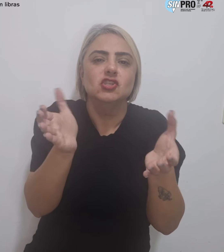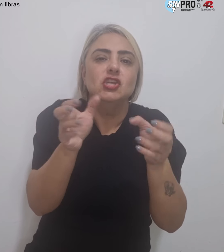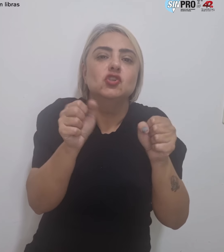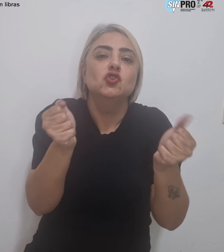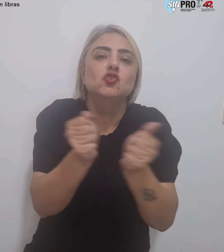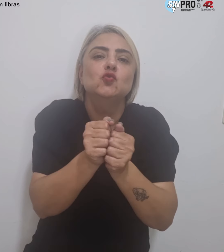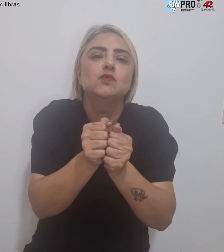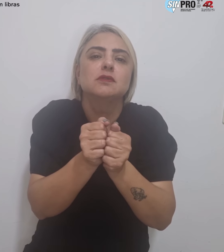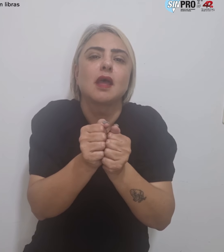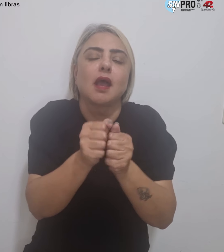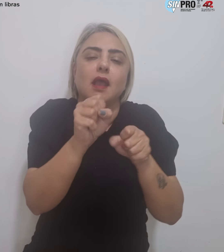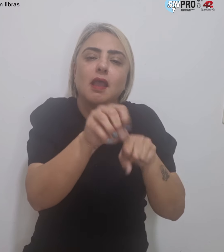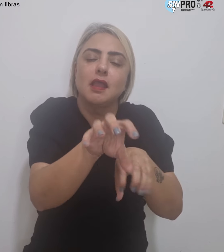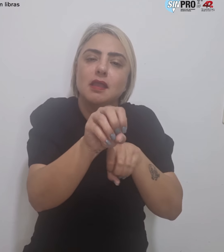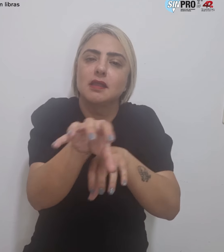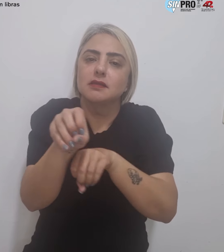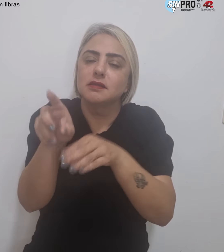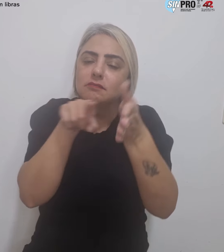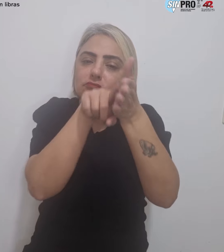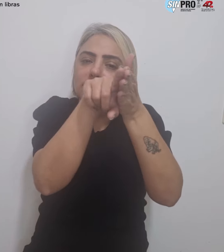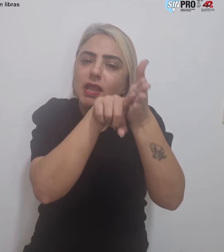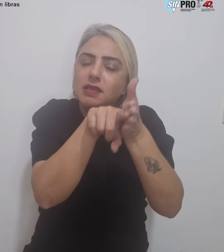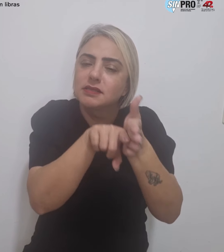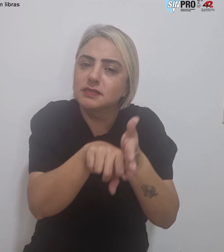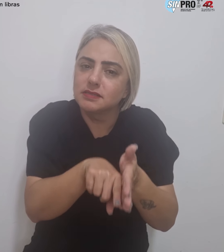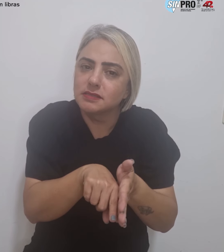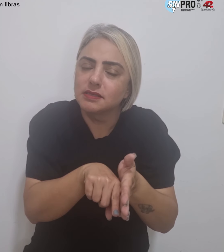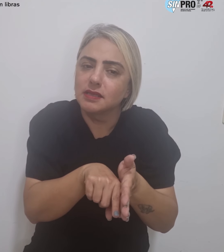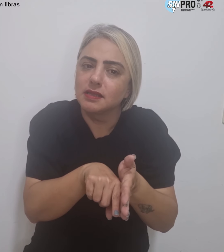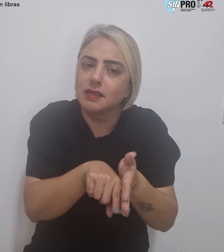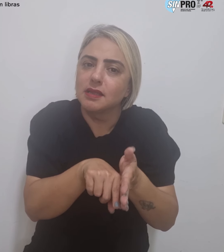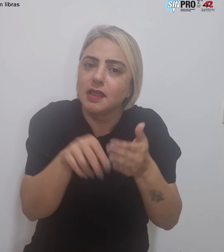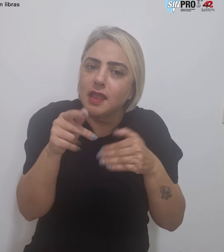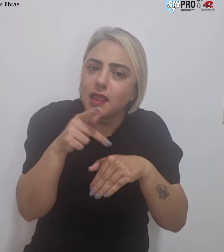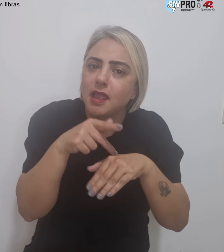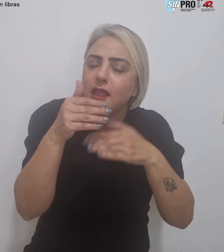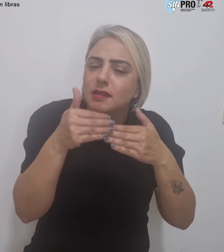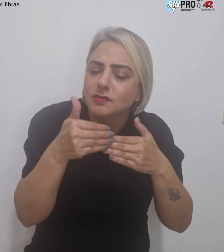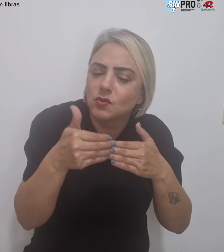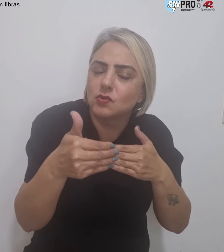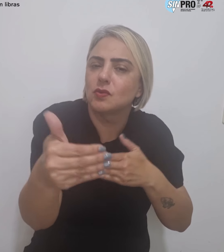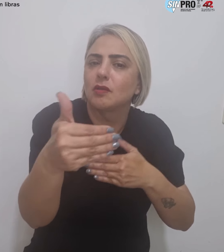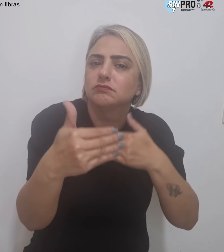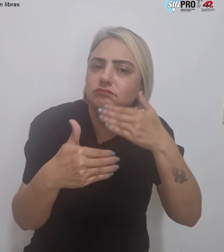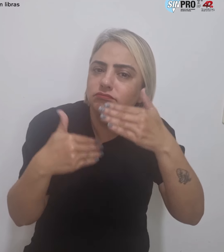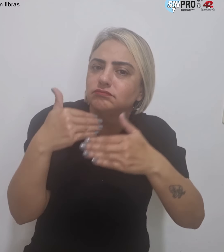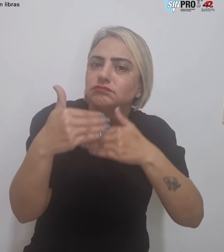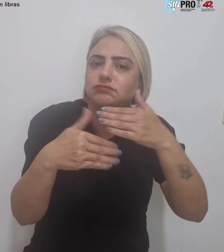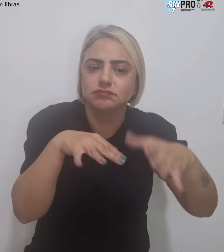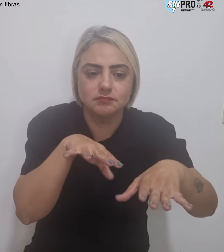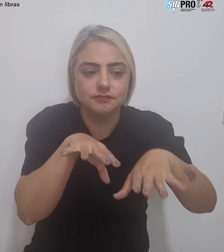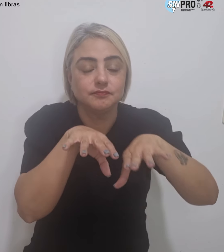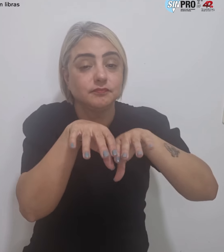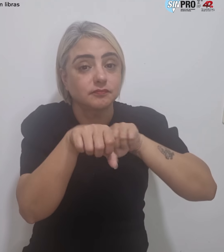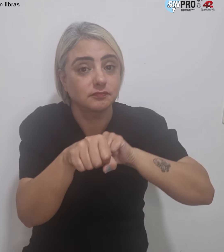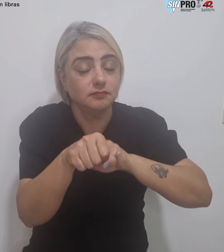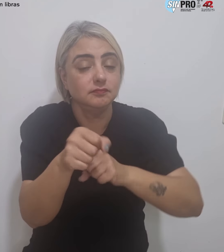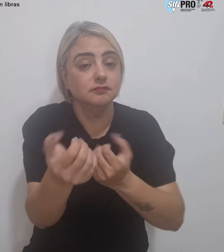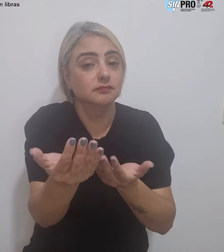entre ensino, pesquisa e extensão ao longo do processo formativo dos jovens do